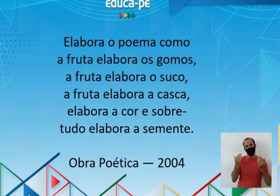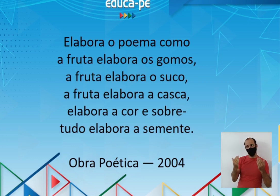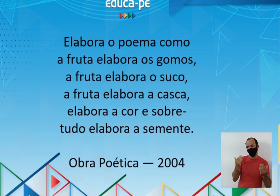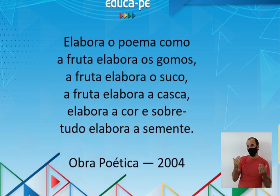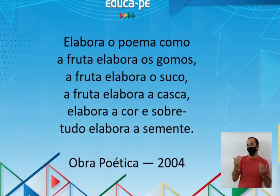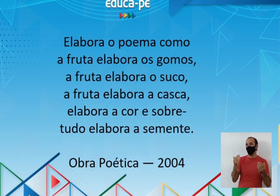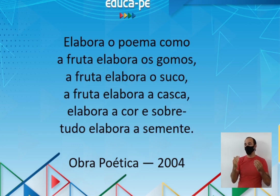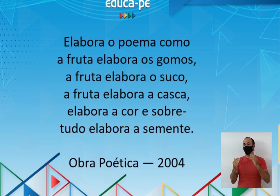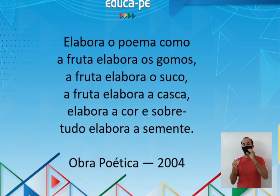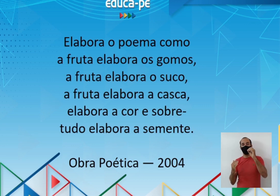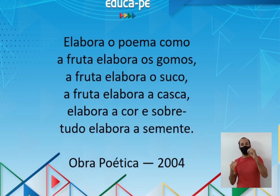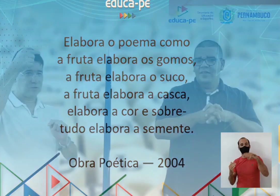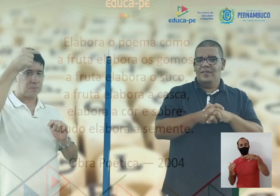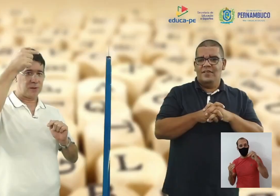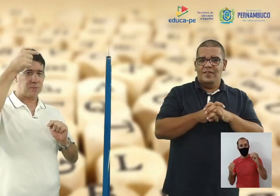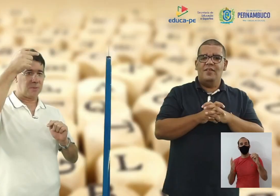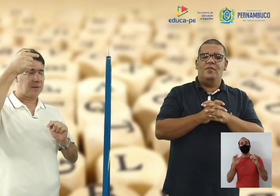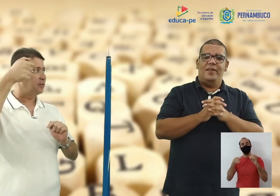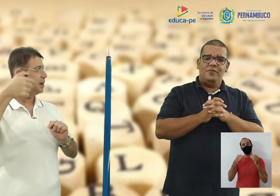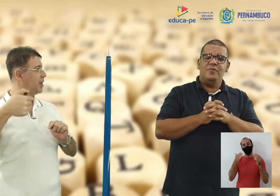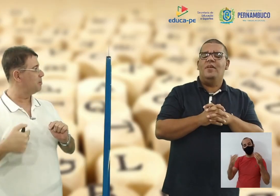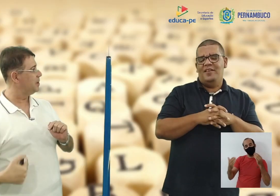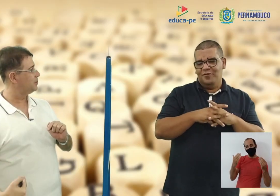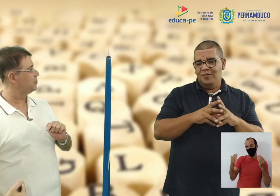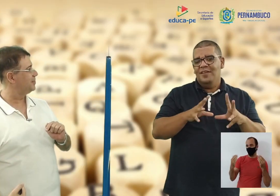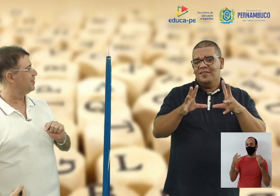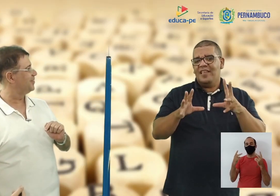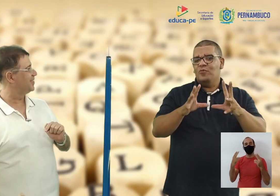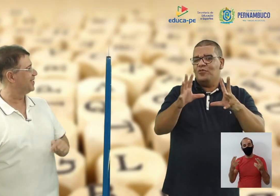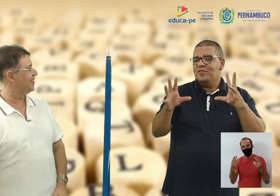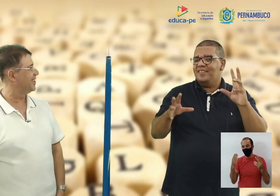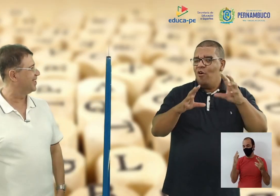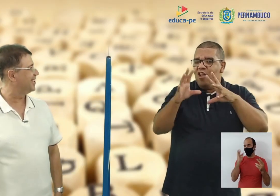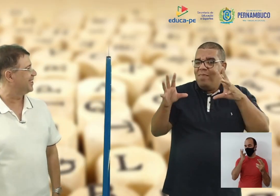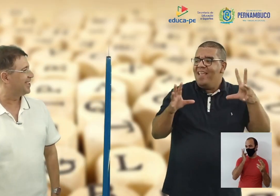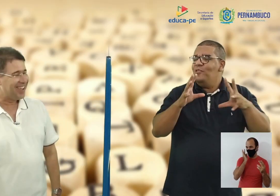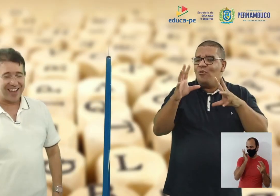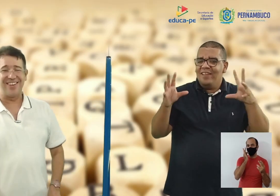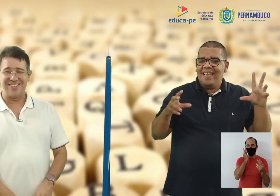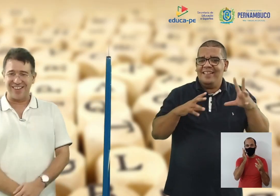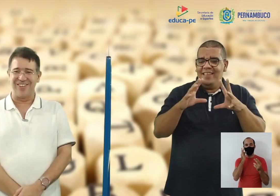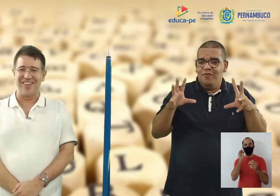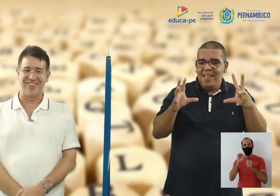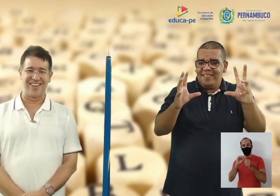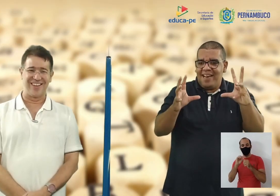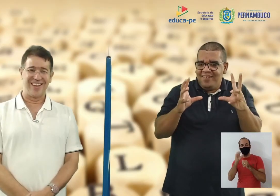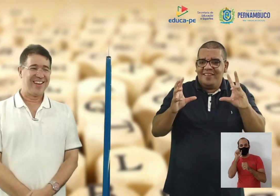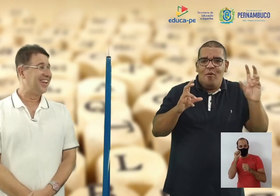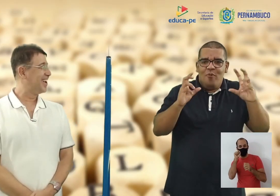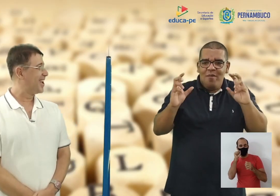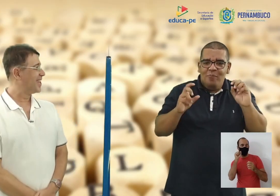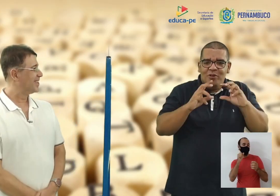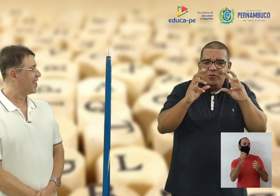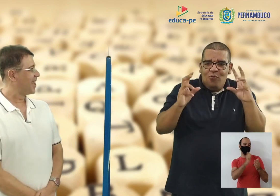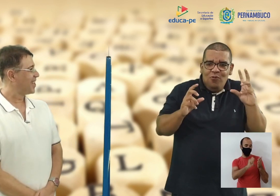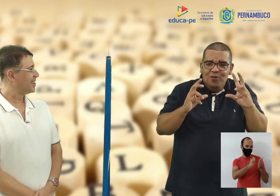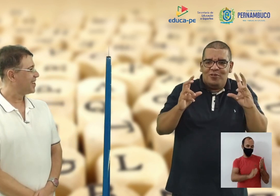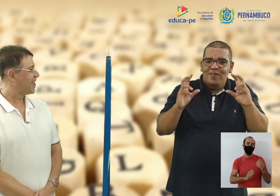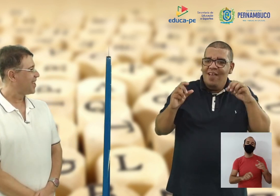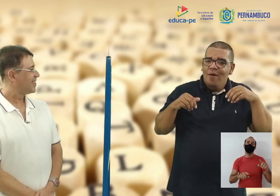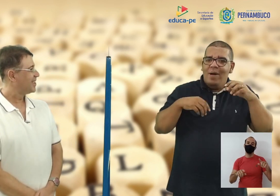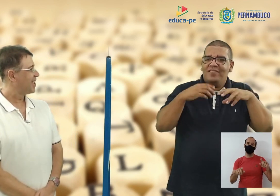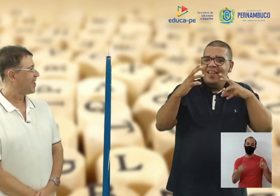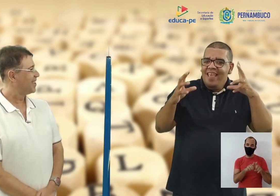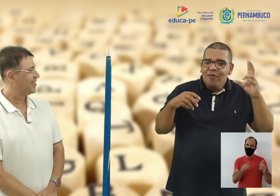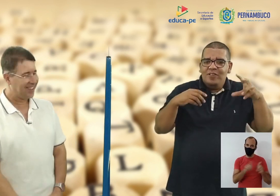como conector, que ele aparece no primeiro momento, ele é omisso no segundo. Temos um zeugma aí do conectivo, né? Interessante que é um poema muito